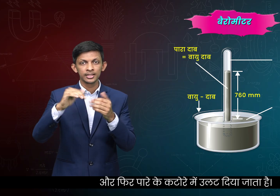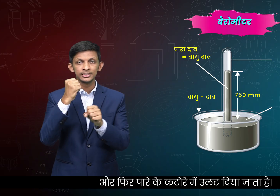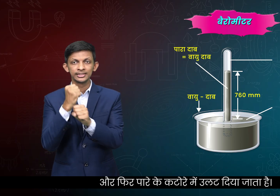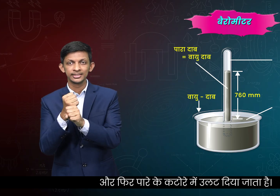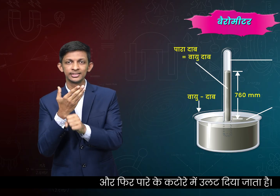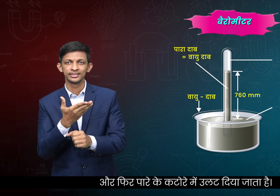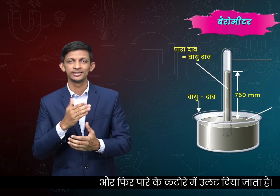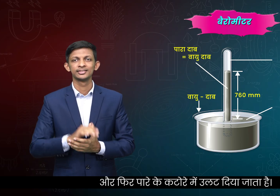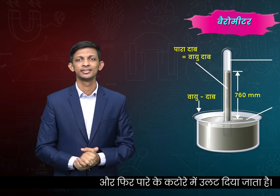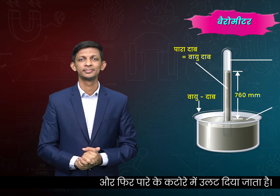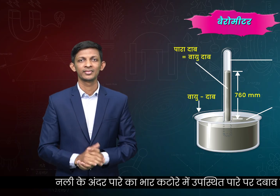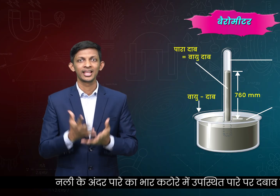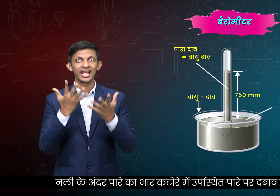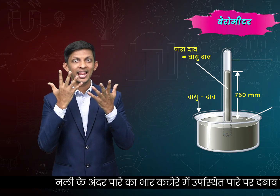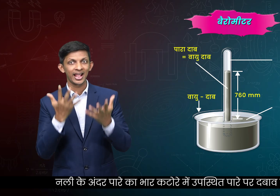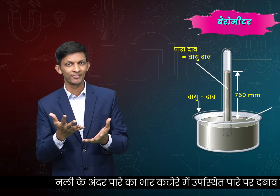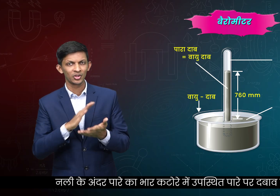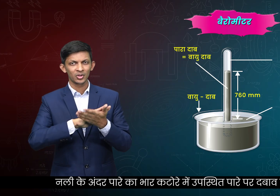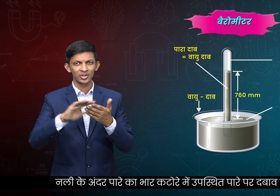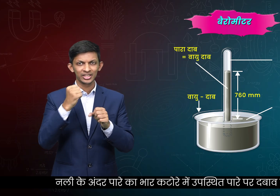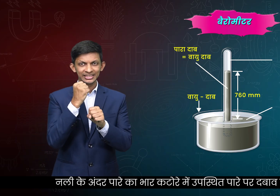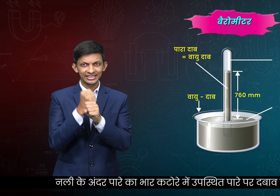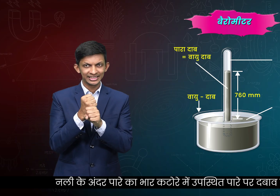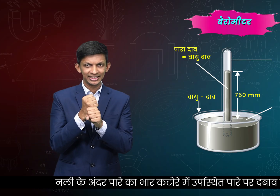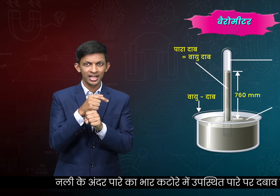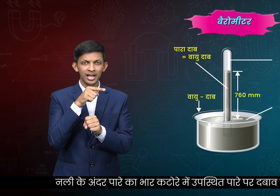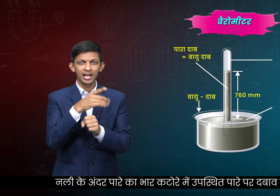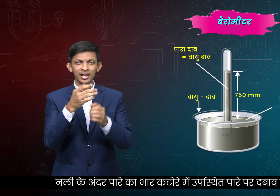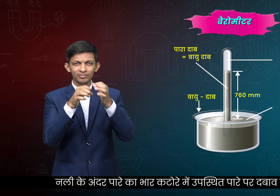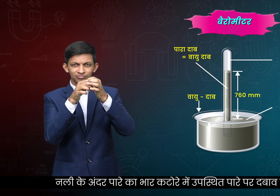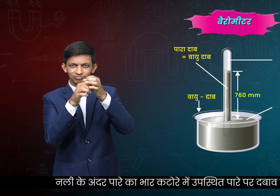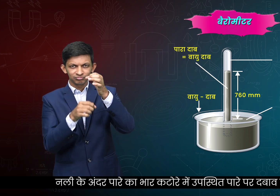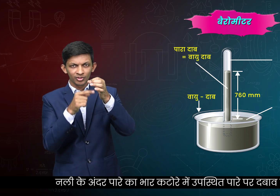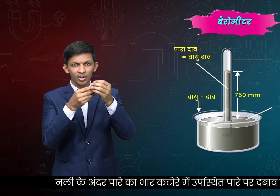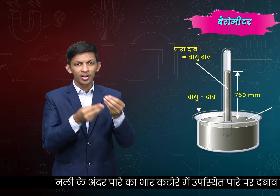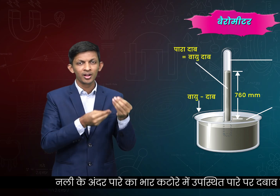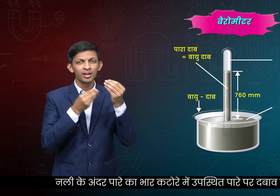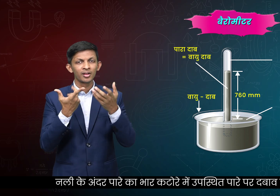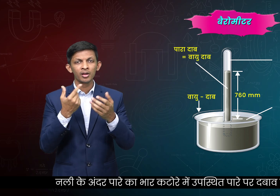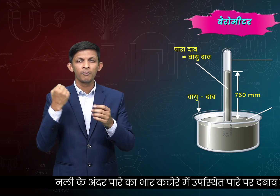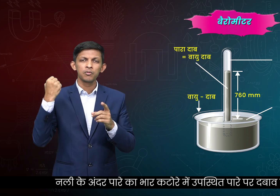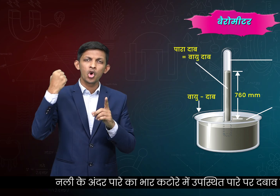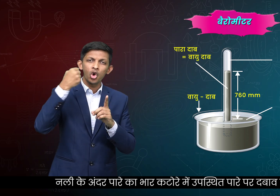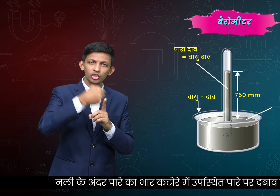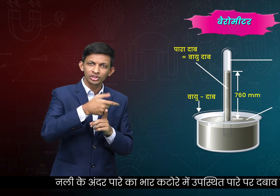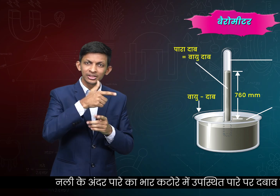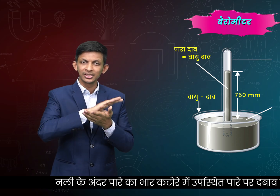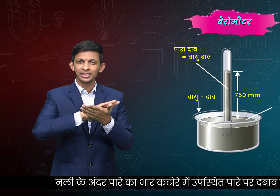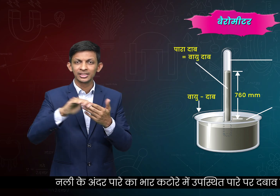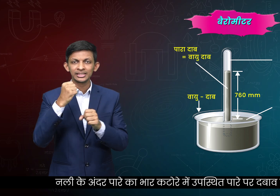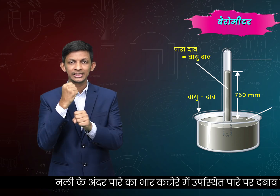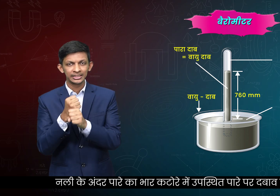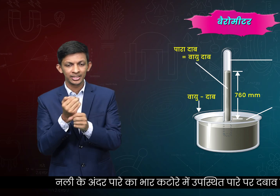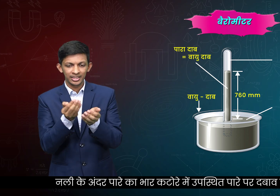दिया जाता है। नली के अंदर पारे का भार कटोरे में उपस्थित